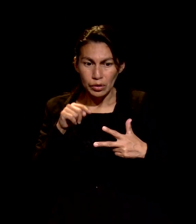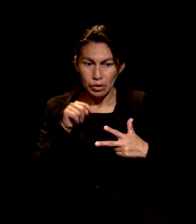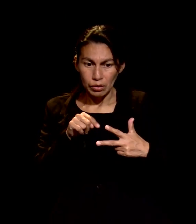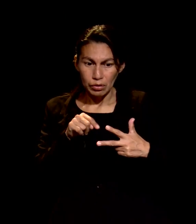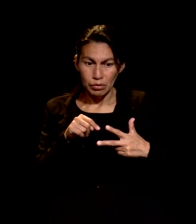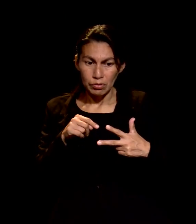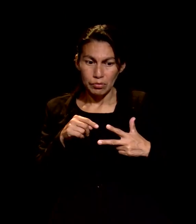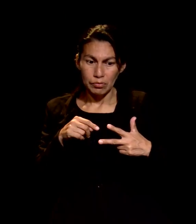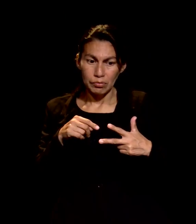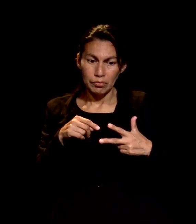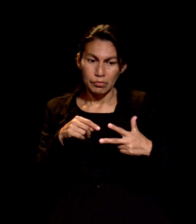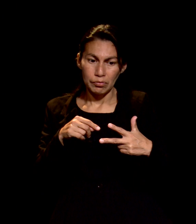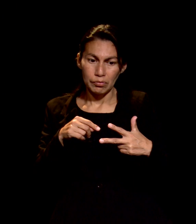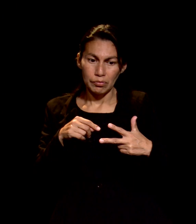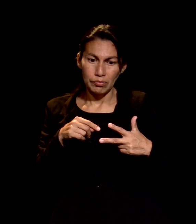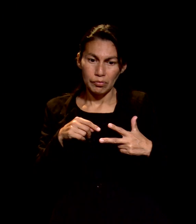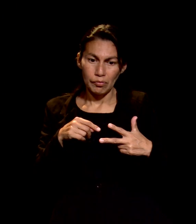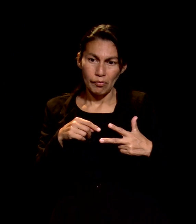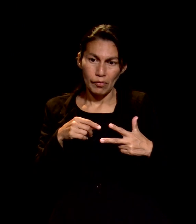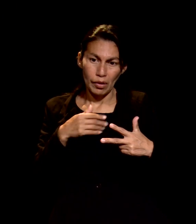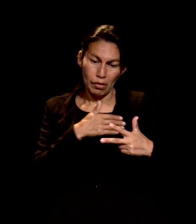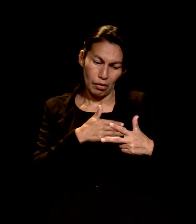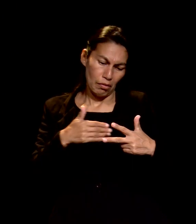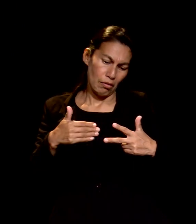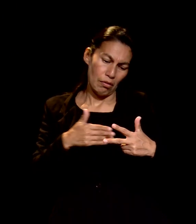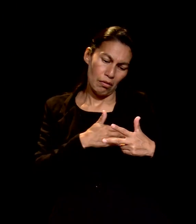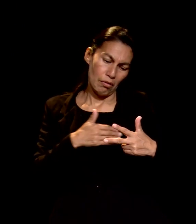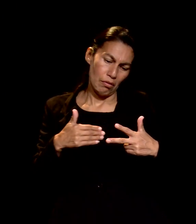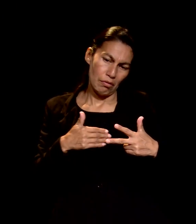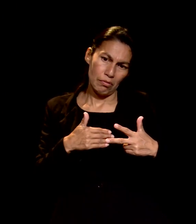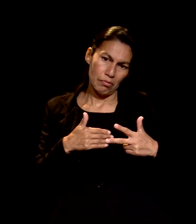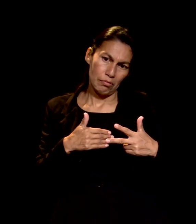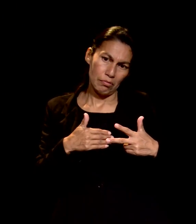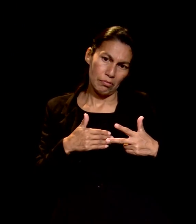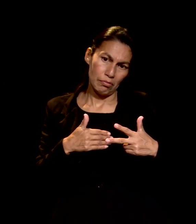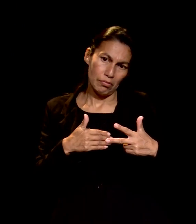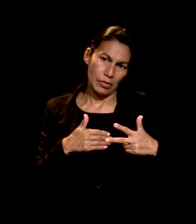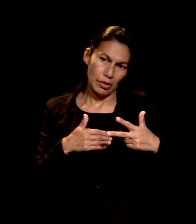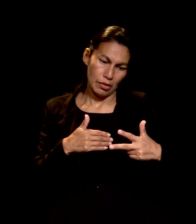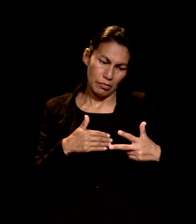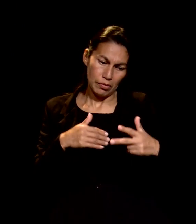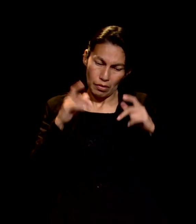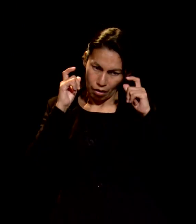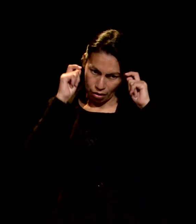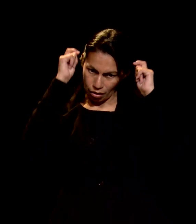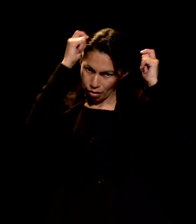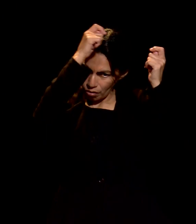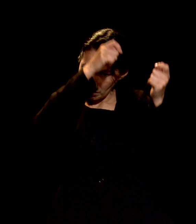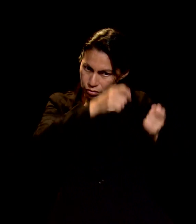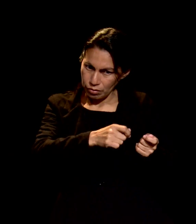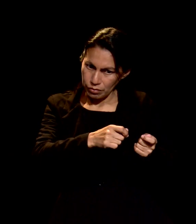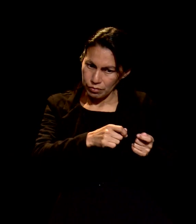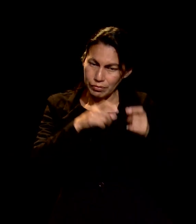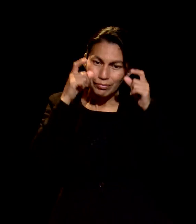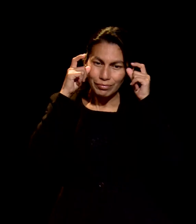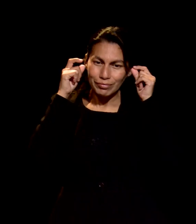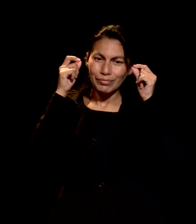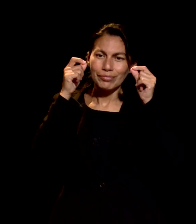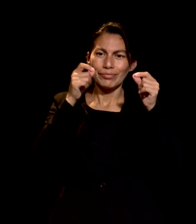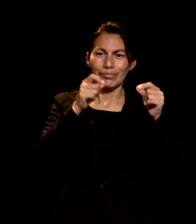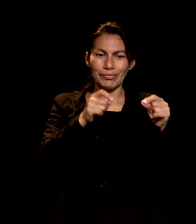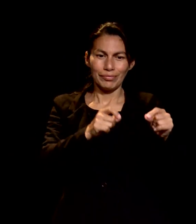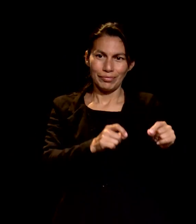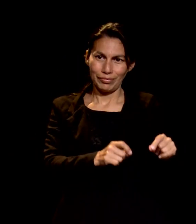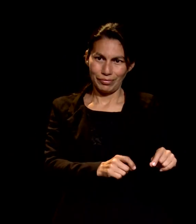del otro lado de la calle y estacionó la motocicleta, se quitó casco y